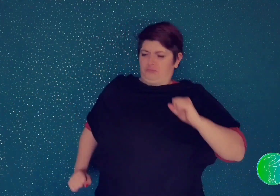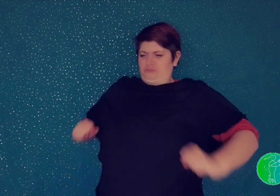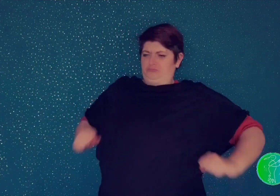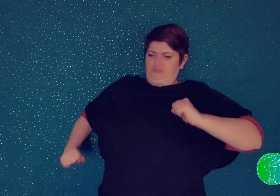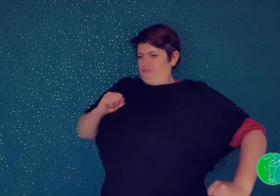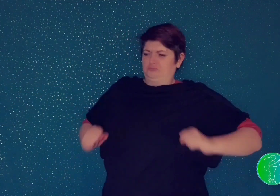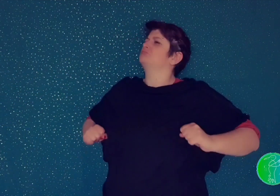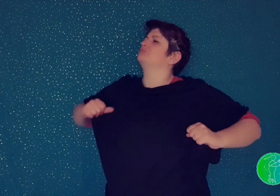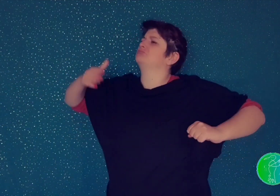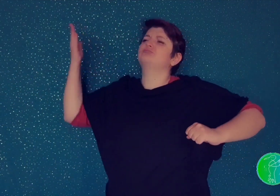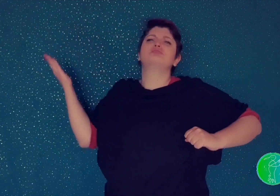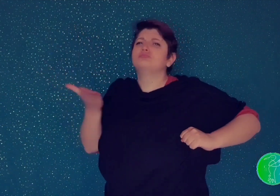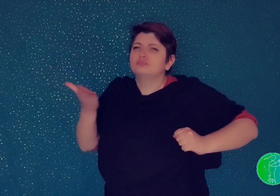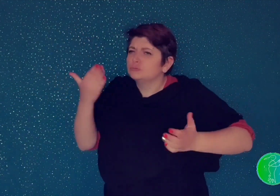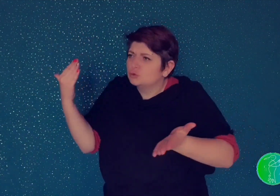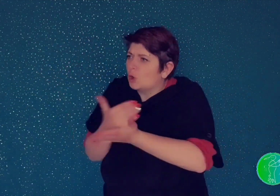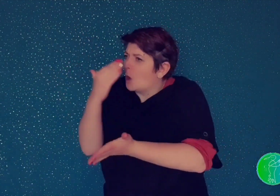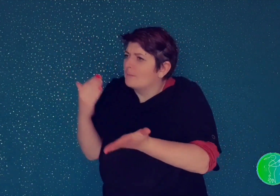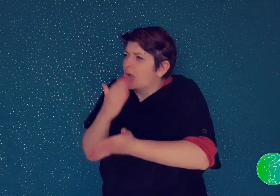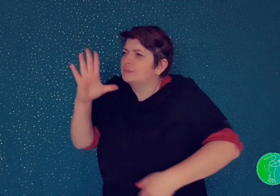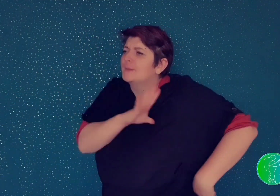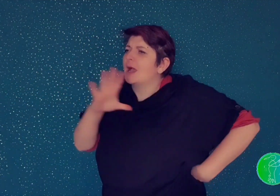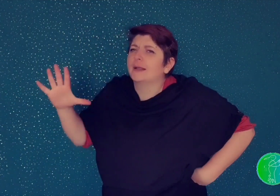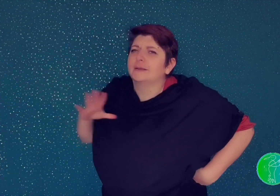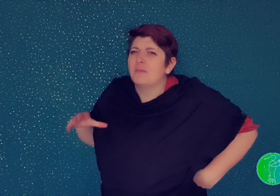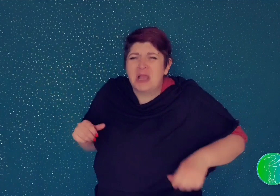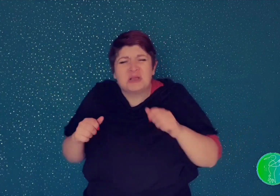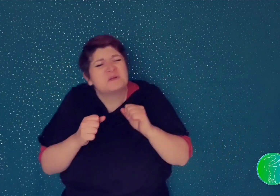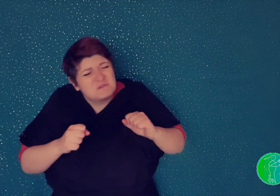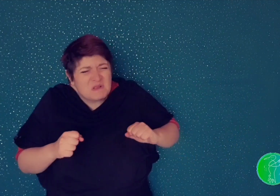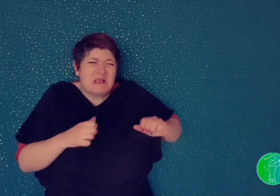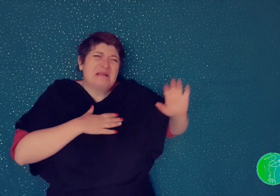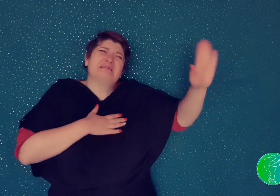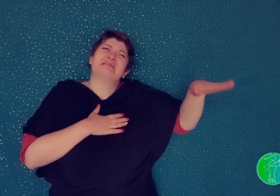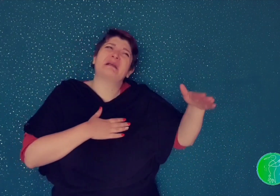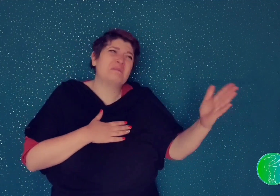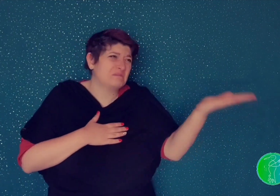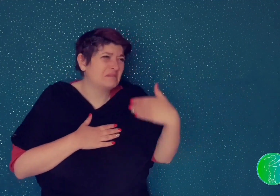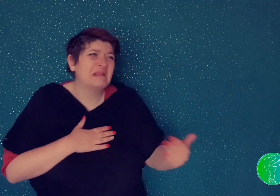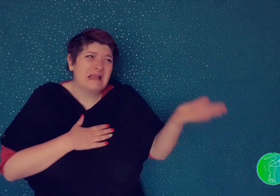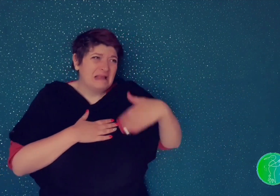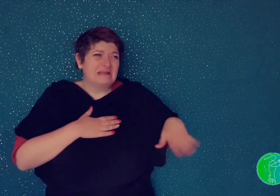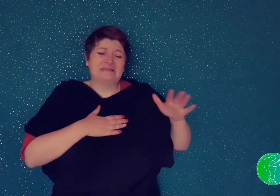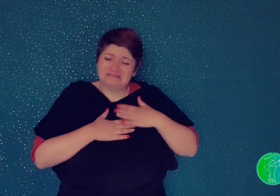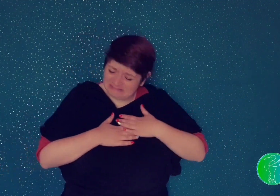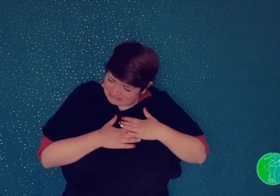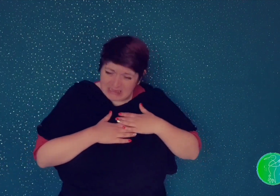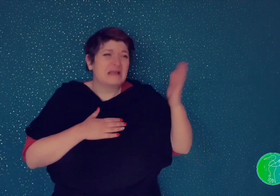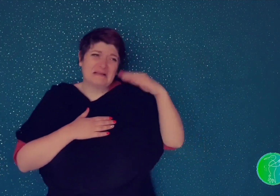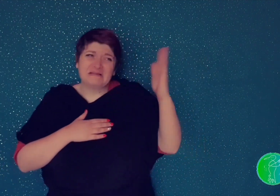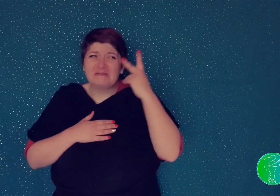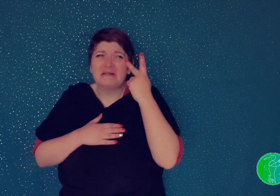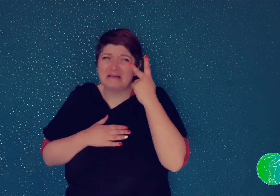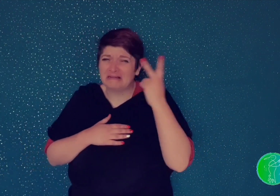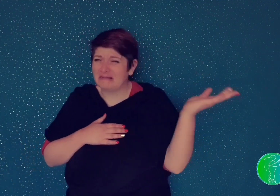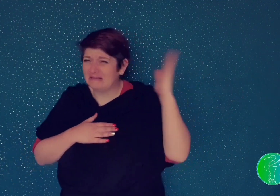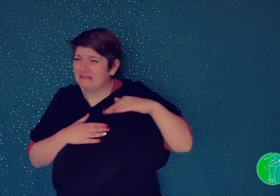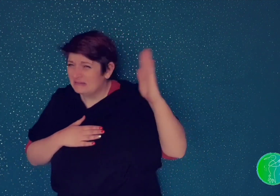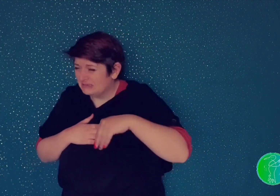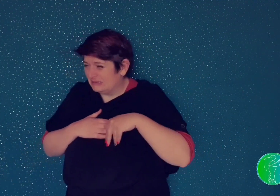Un agent accourut et dit « Chère madame, pourquoi donc criez-vous ainsi ?»« Entrez, dit la vieille dame,